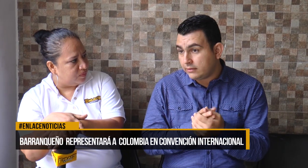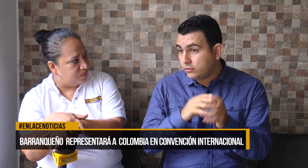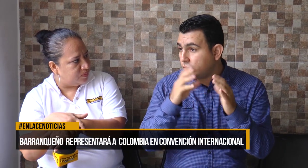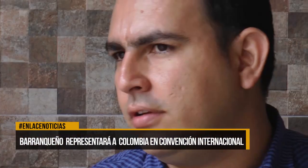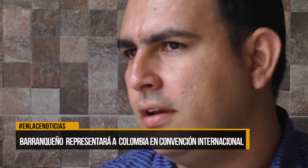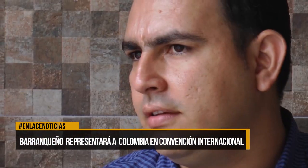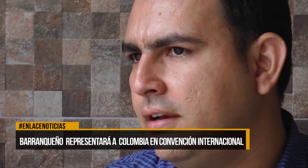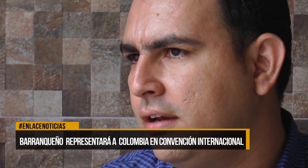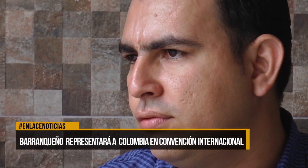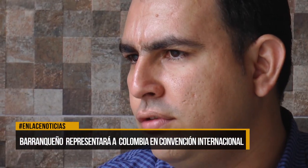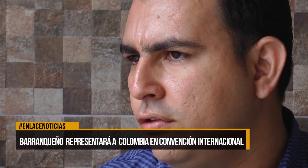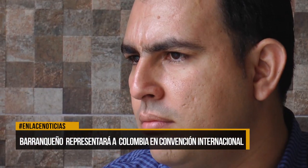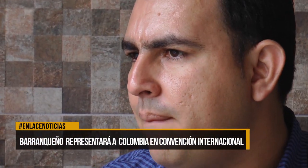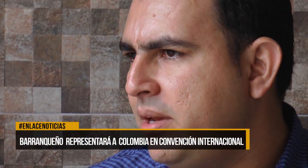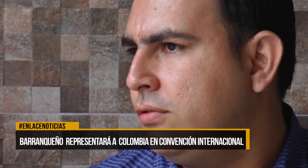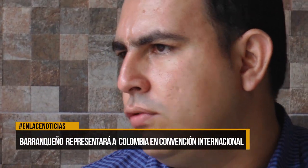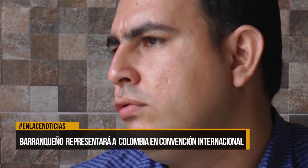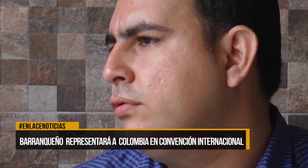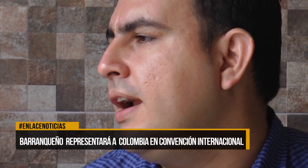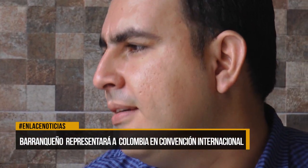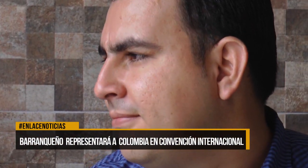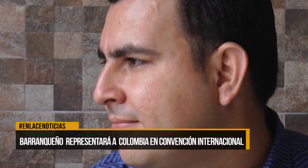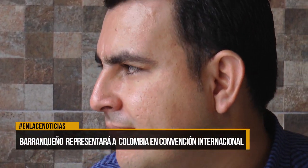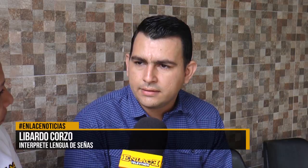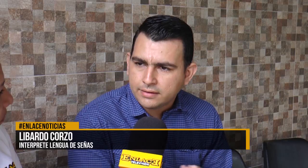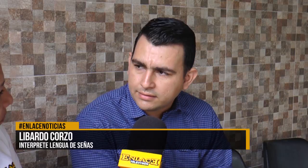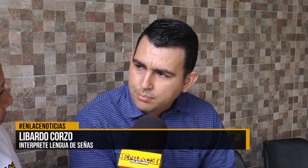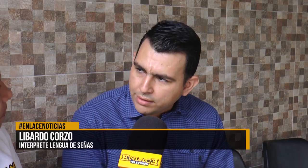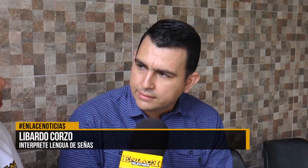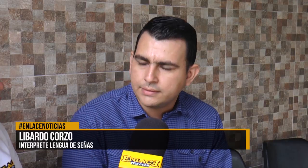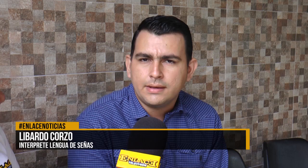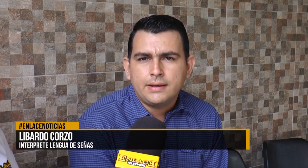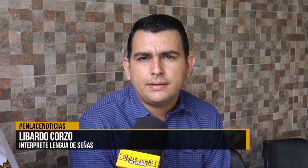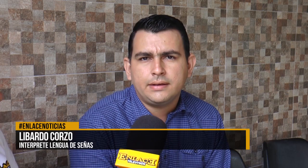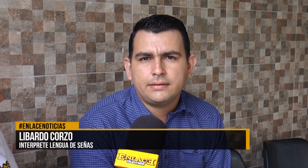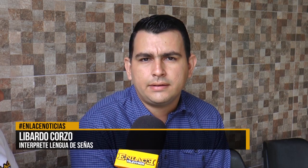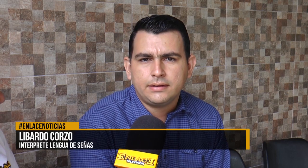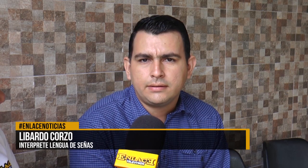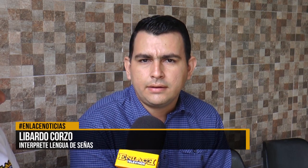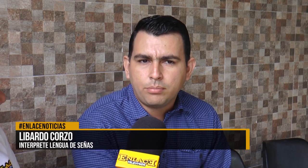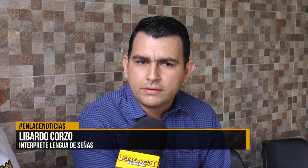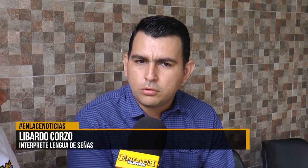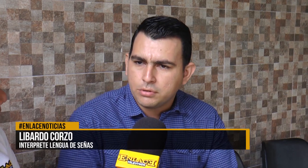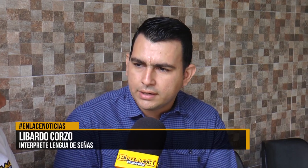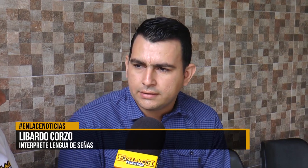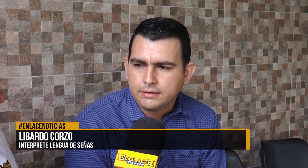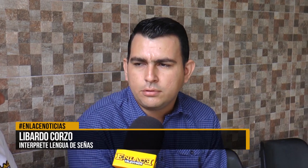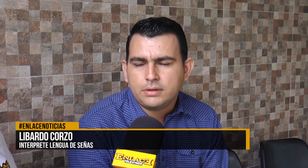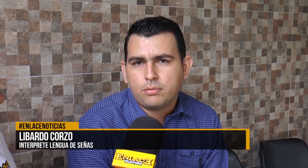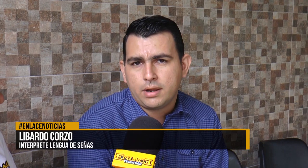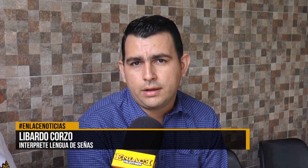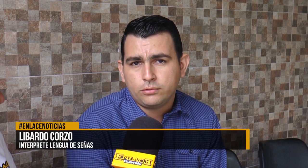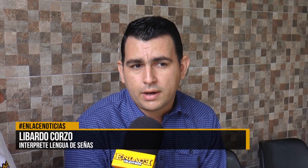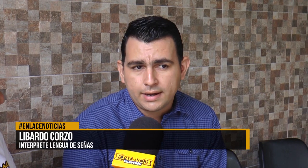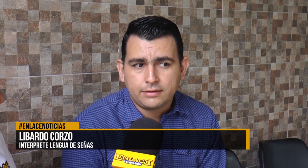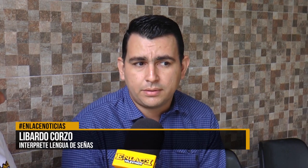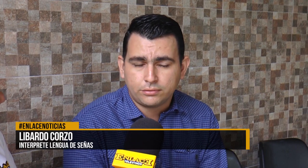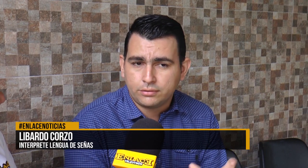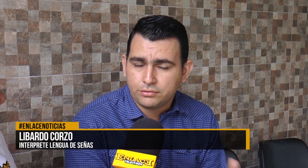en el municipio. Los intérpretes también se encargan de ser ese puente, de ser ese puente comunicativo, de poder ayudar a las personas